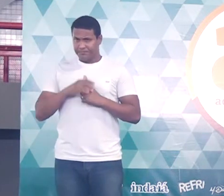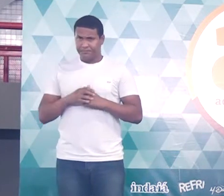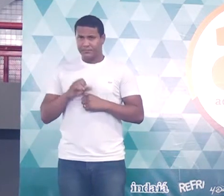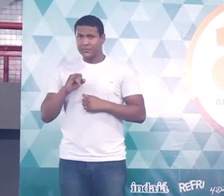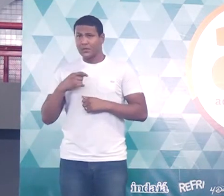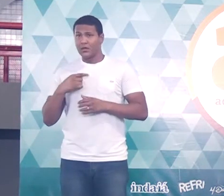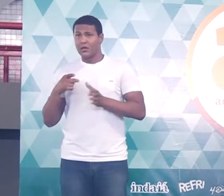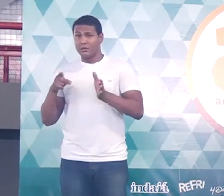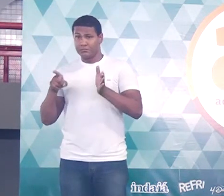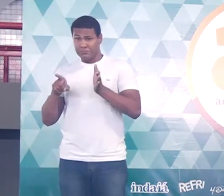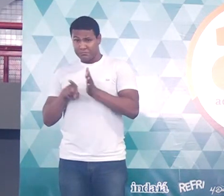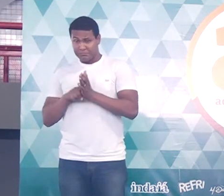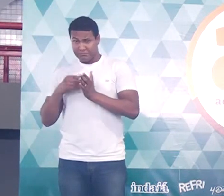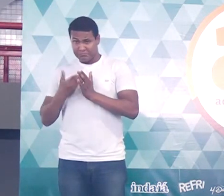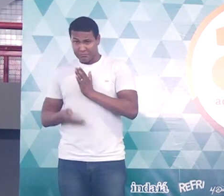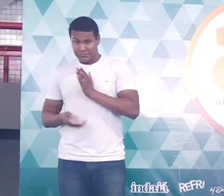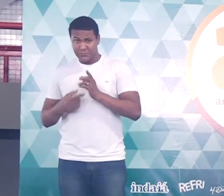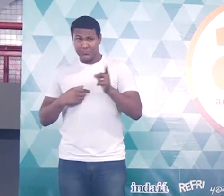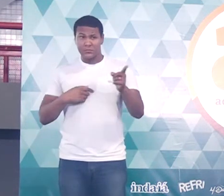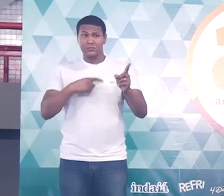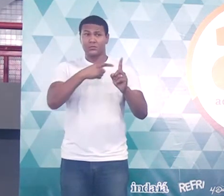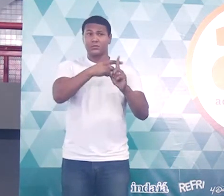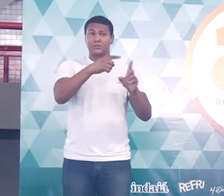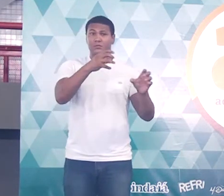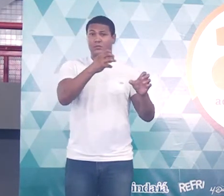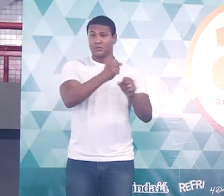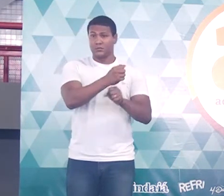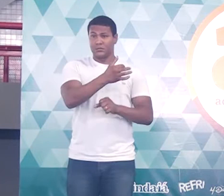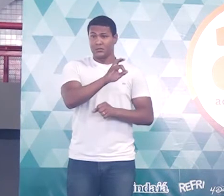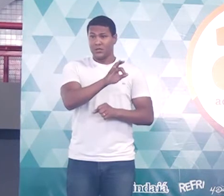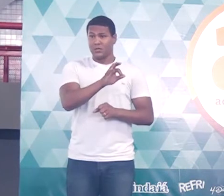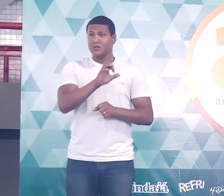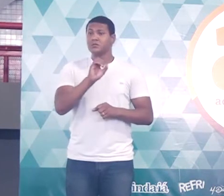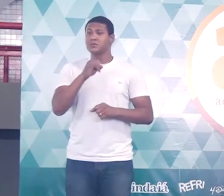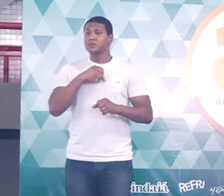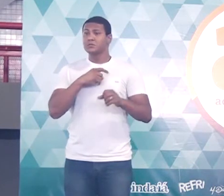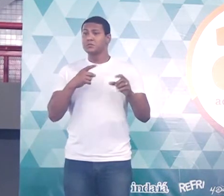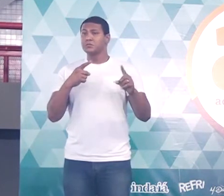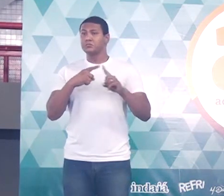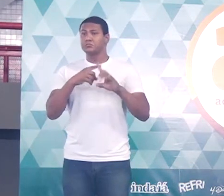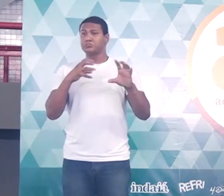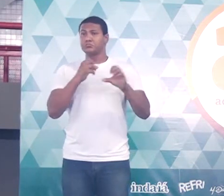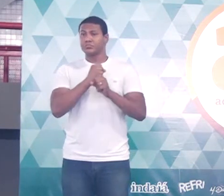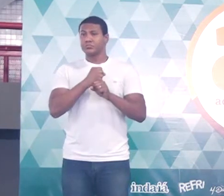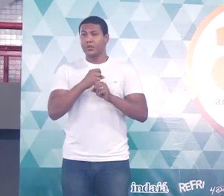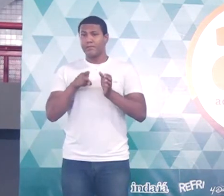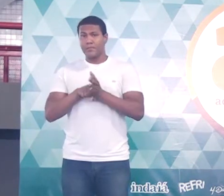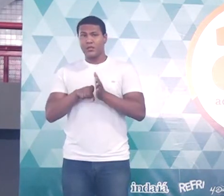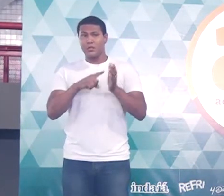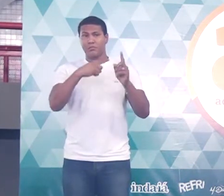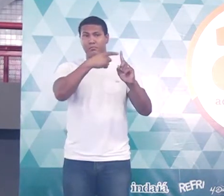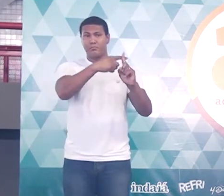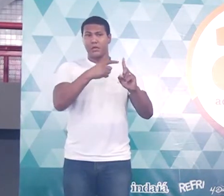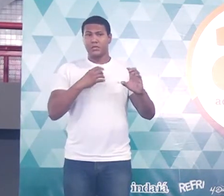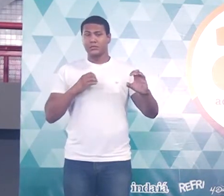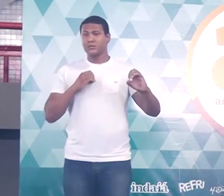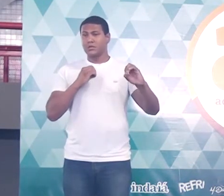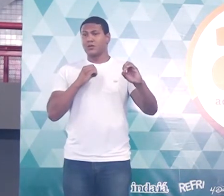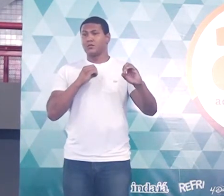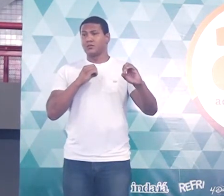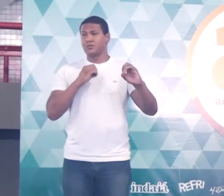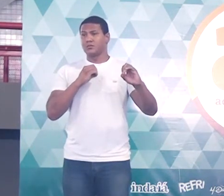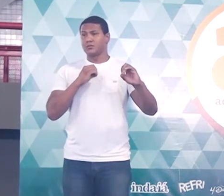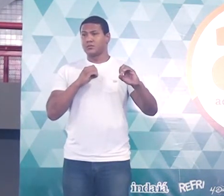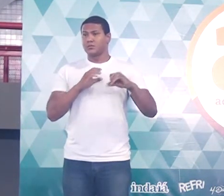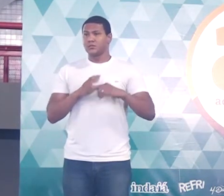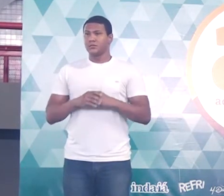10 e ela ganhou 10, se eu somar tudo, dá igual a quanto? A 0. É o princípio fundamental das trocas de calor